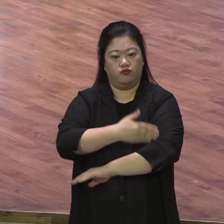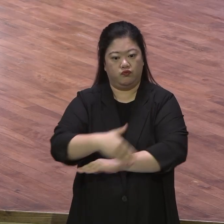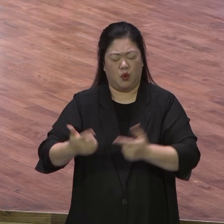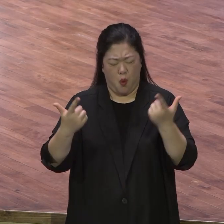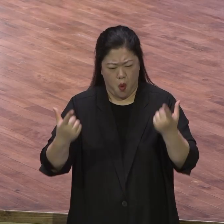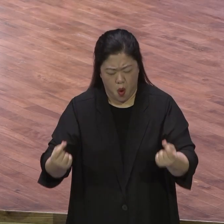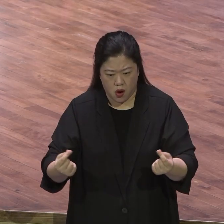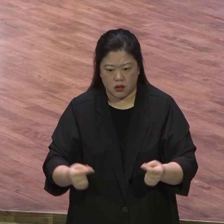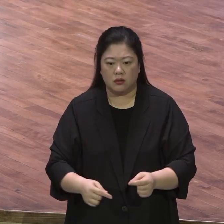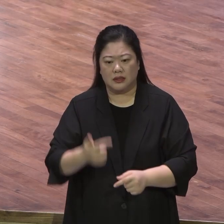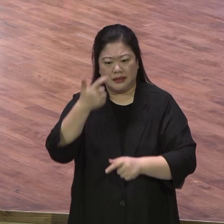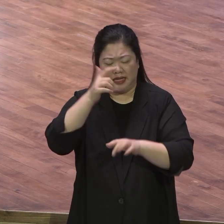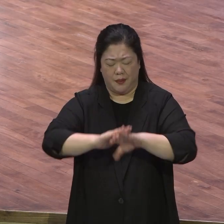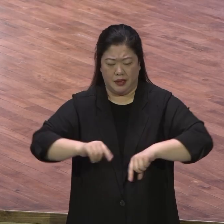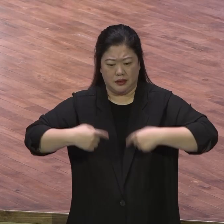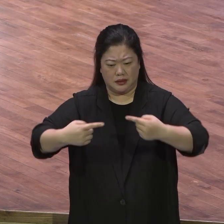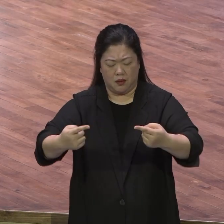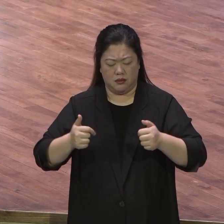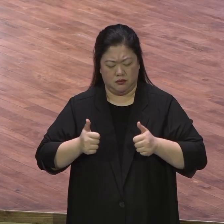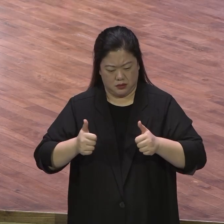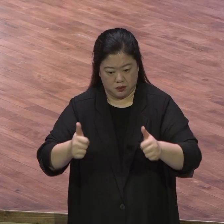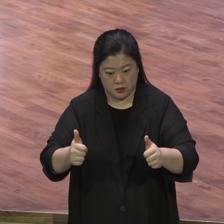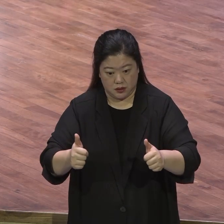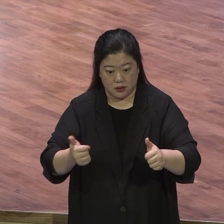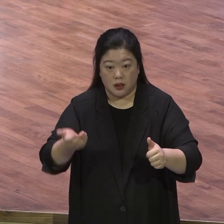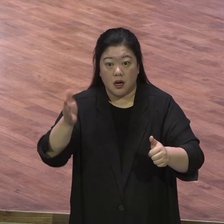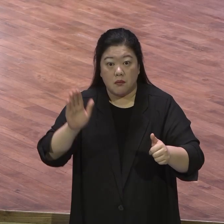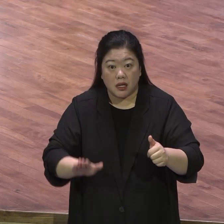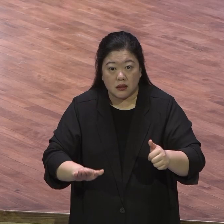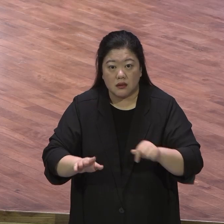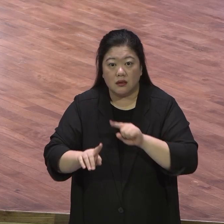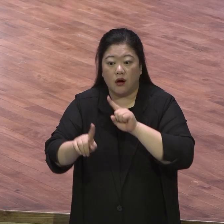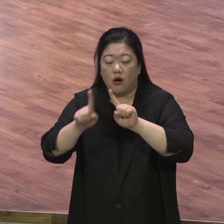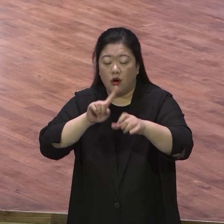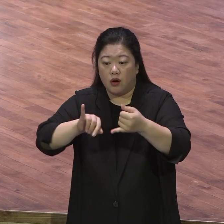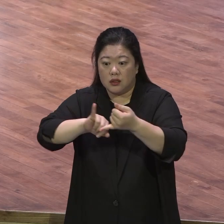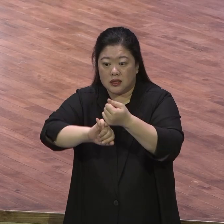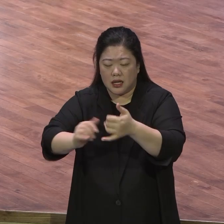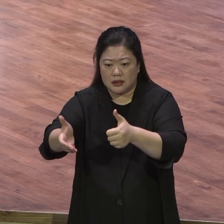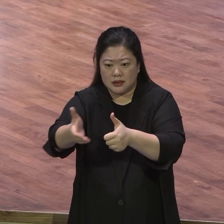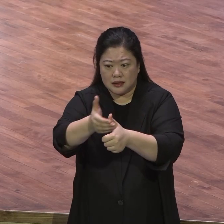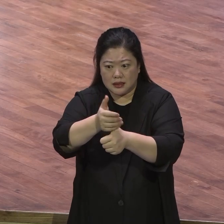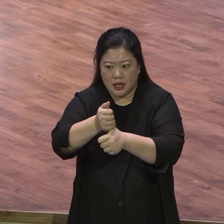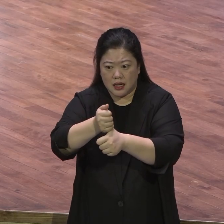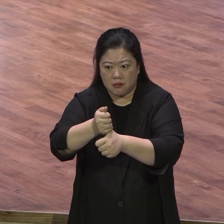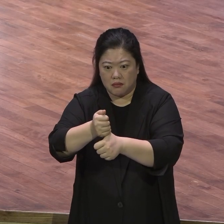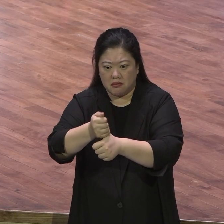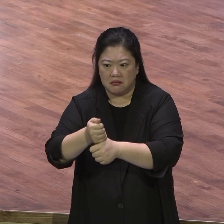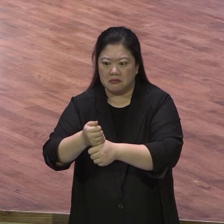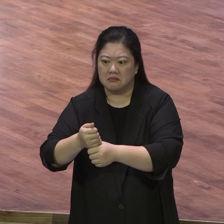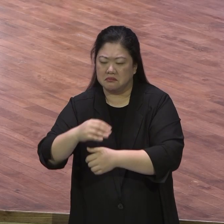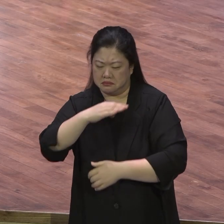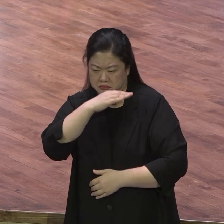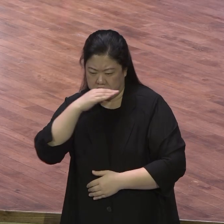정말 내가 하나님의 말씀을 온전히 받아들이고 있느냐 체크해 보세요